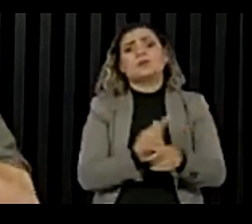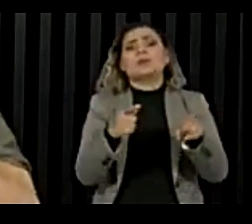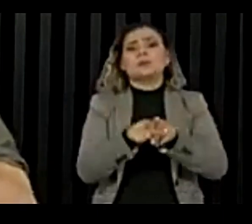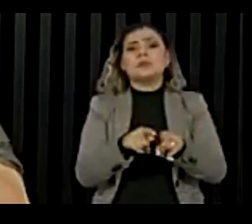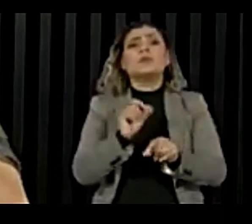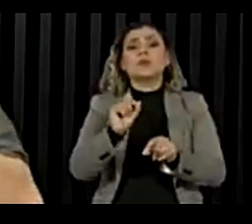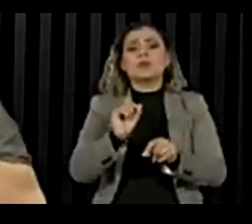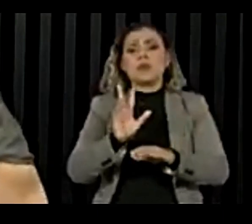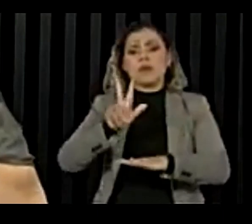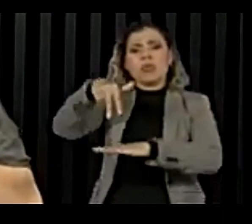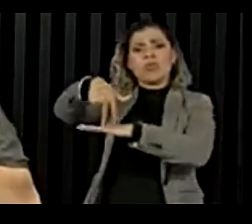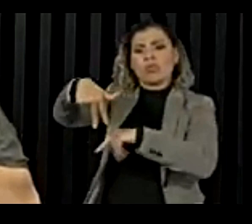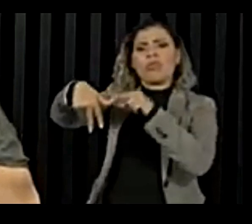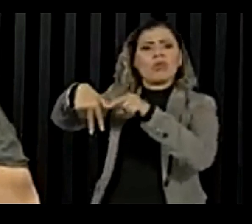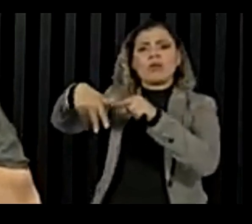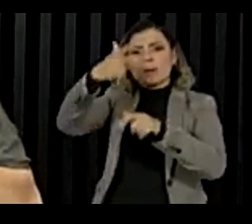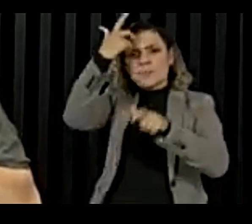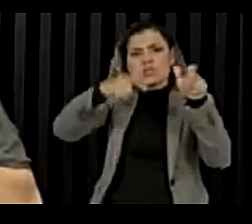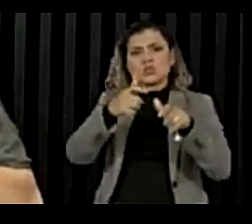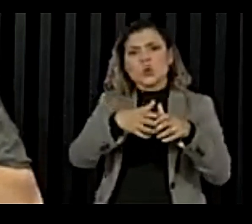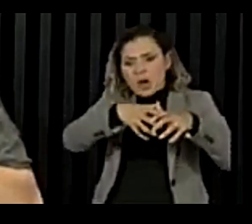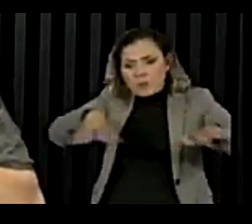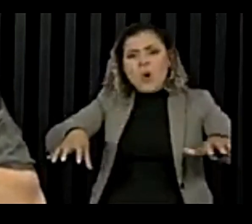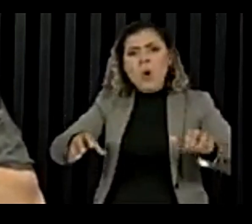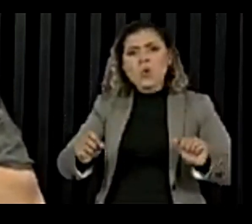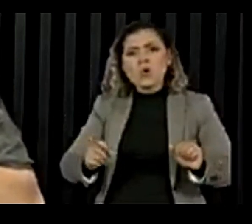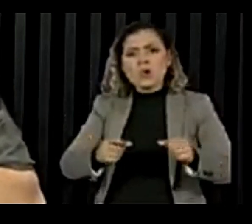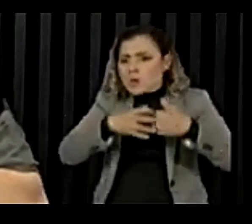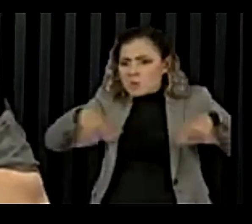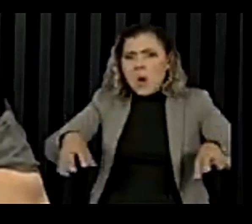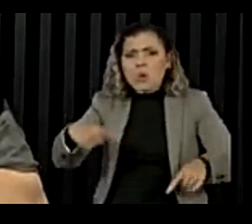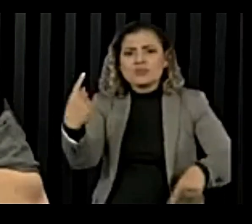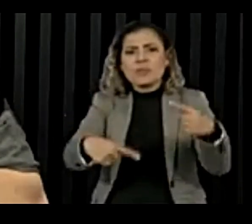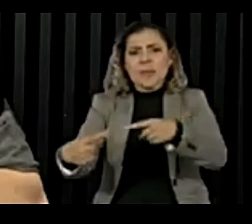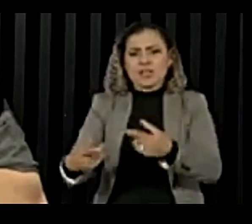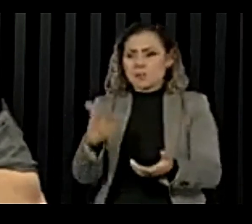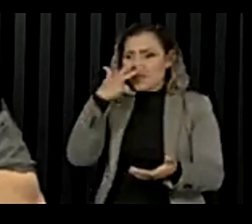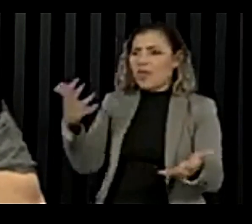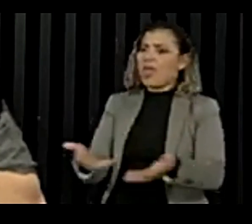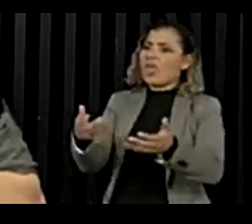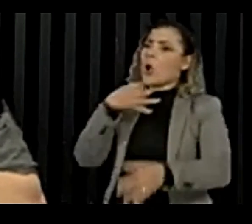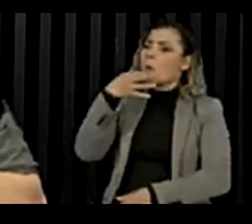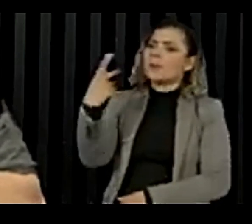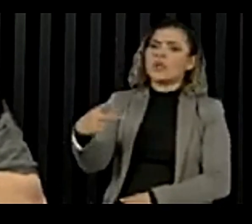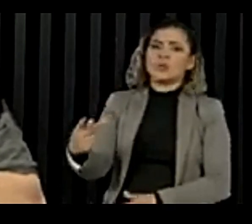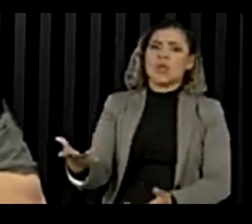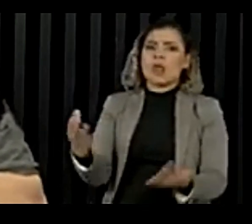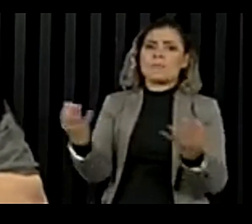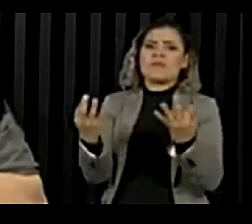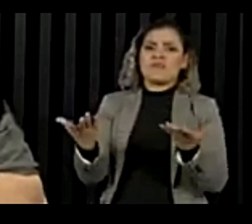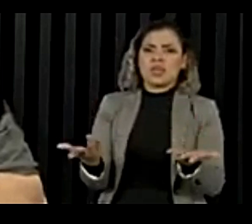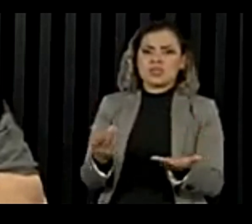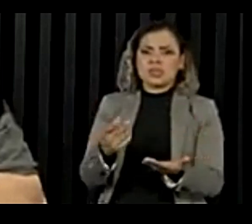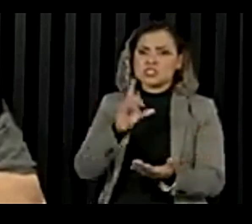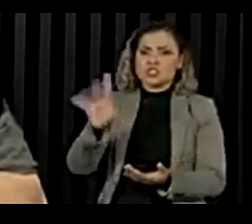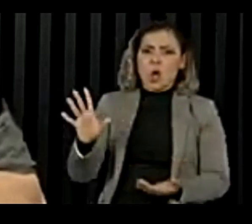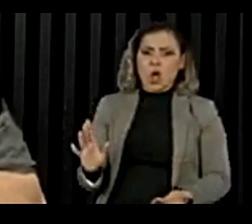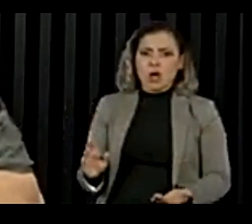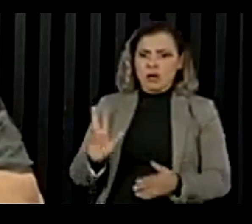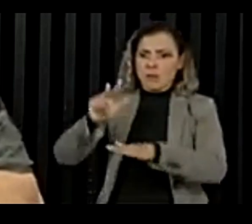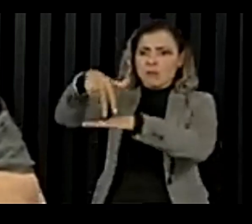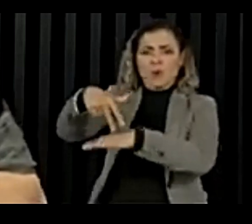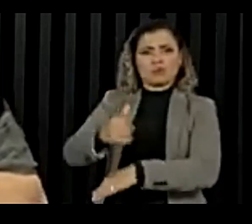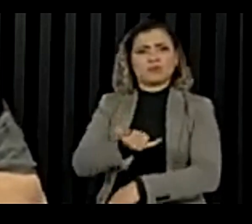dar voz a extremistas, negacionistas e revisionistas em debates, como se aquela opinião devesse ser validada.